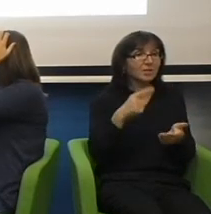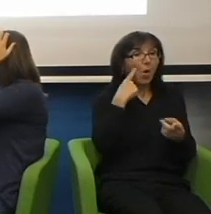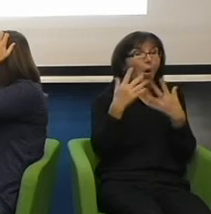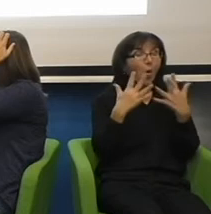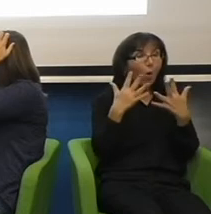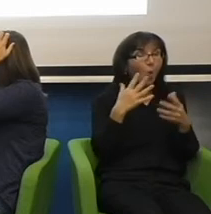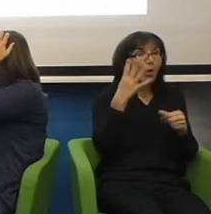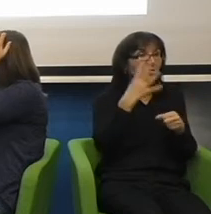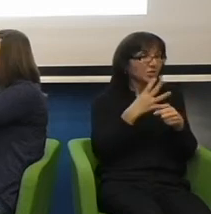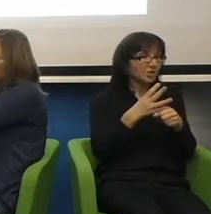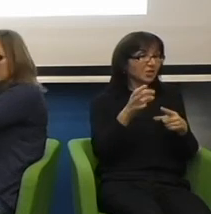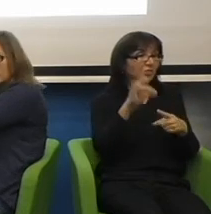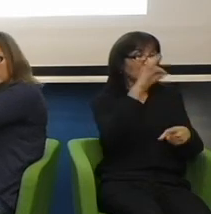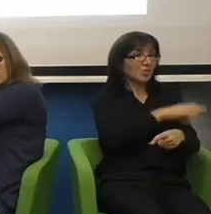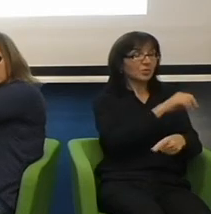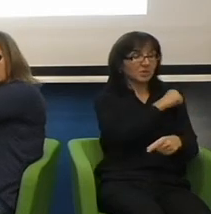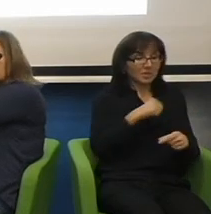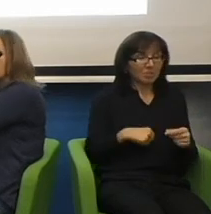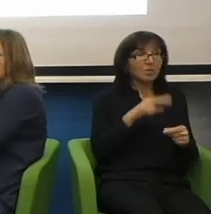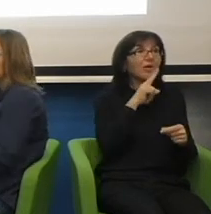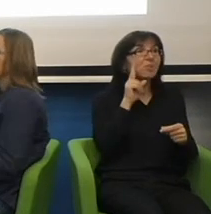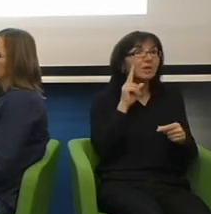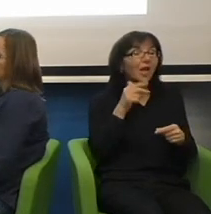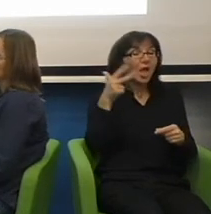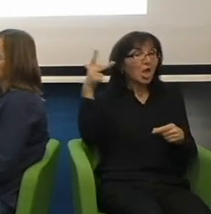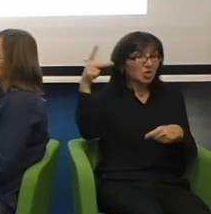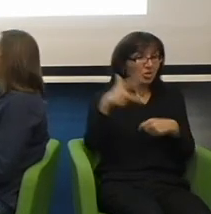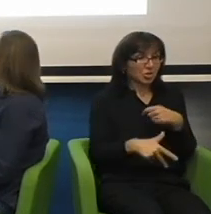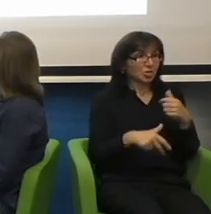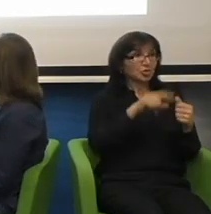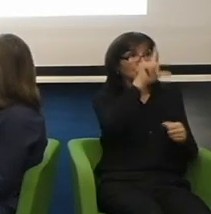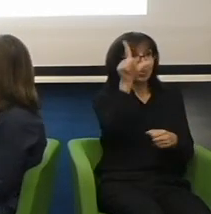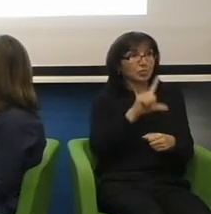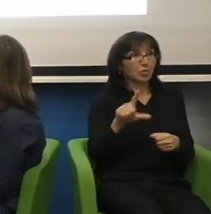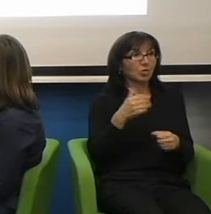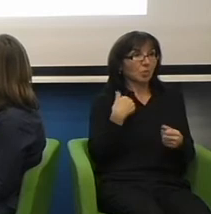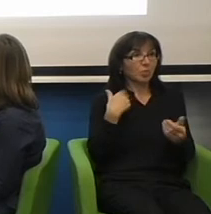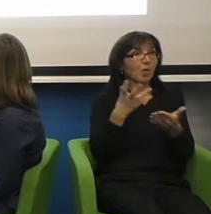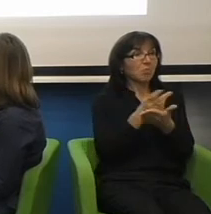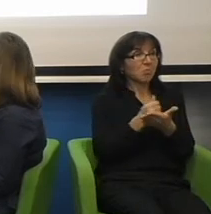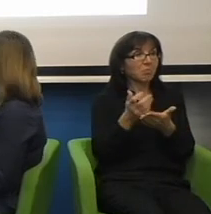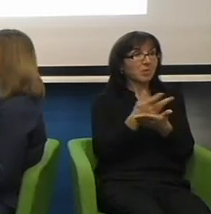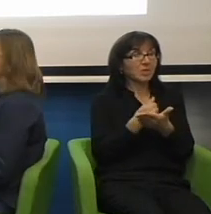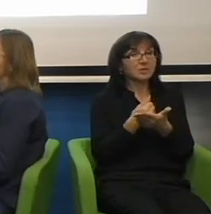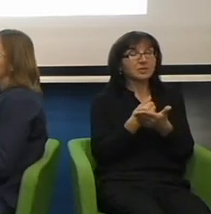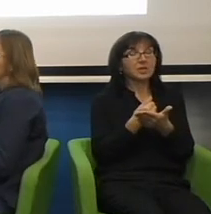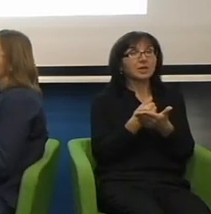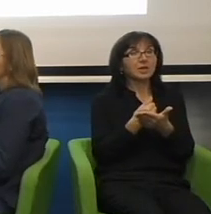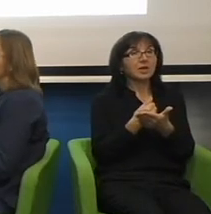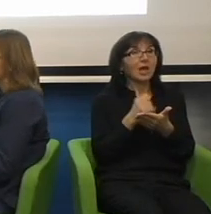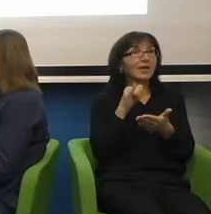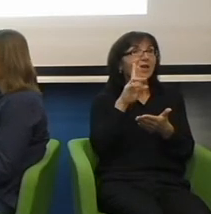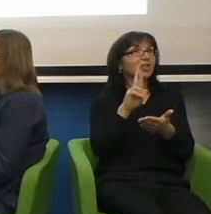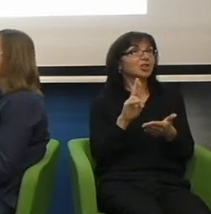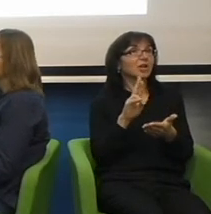Samotna matka, prawie 3000 zł, jak na tamte warunki to była pensja. Ponoć Ryszard, jak się o tym